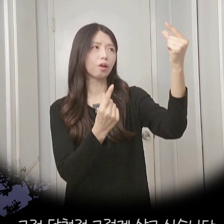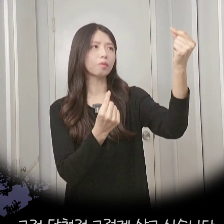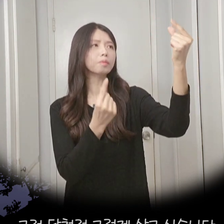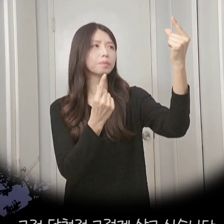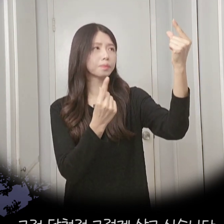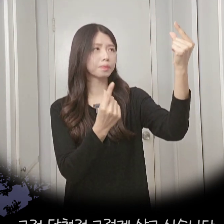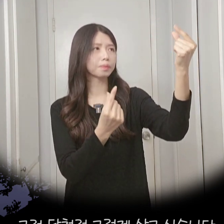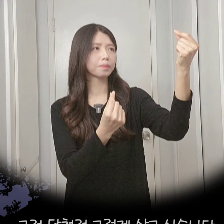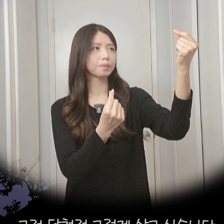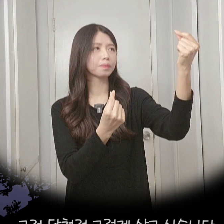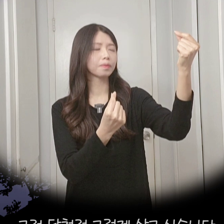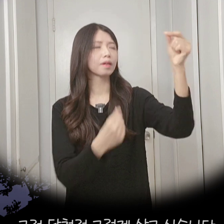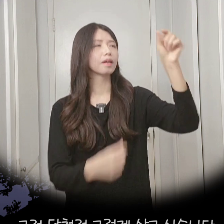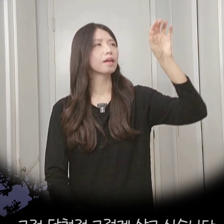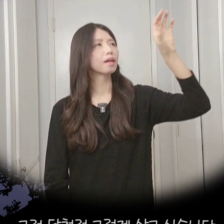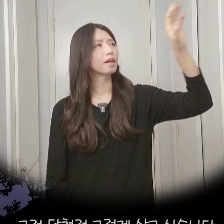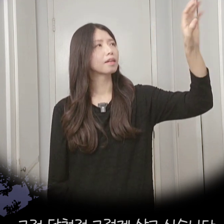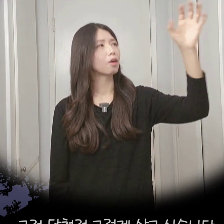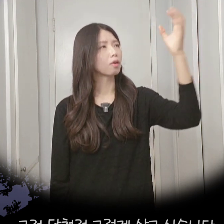달처럼